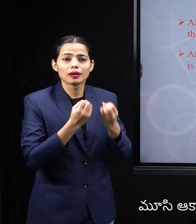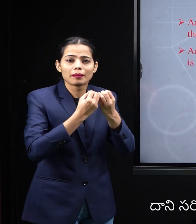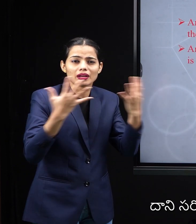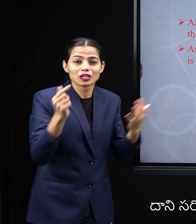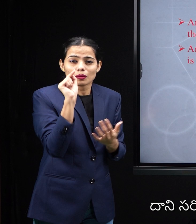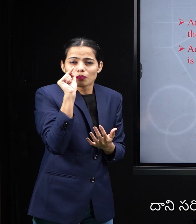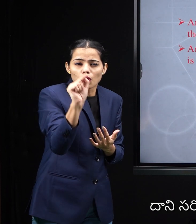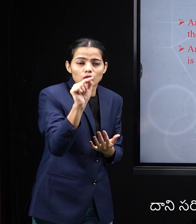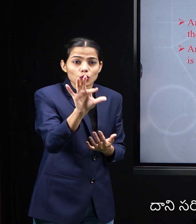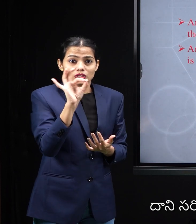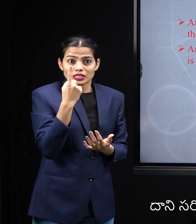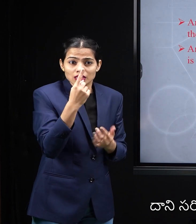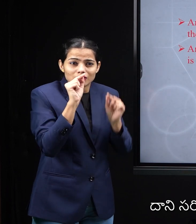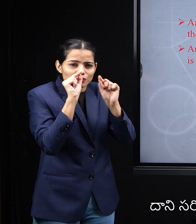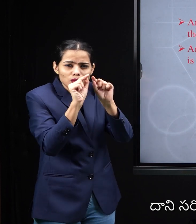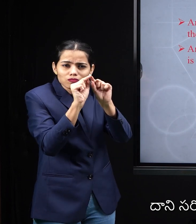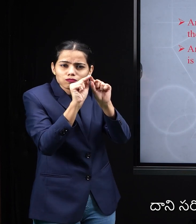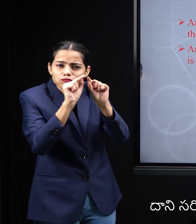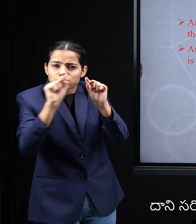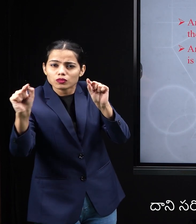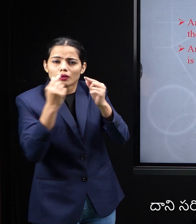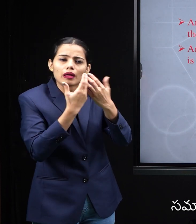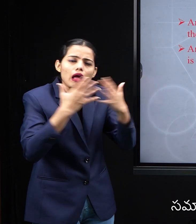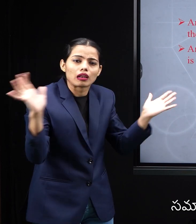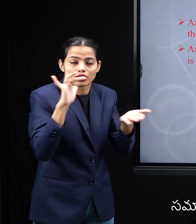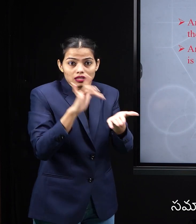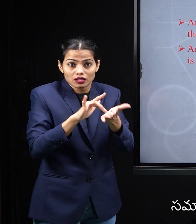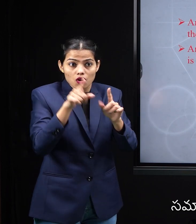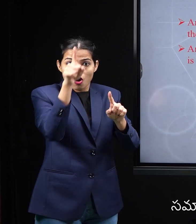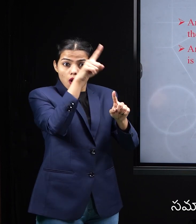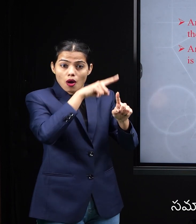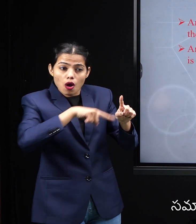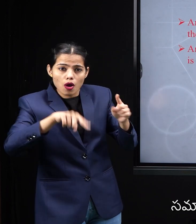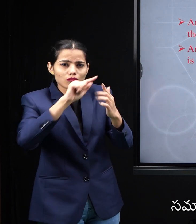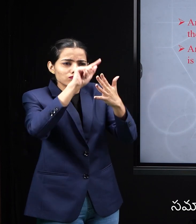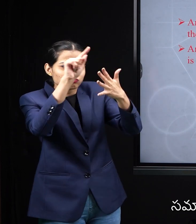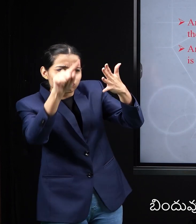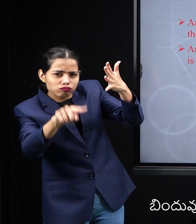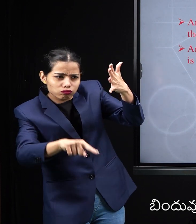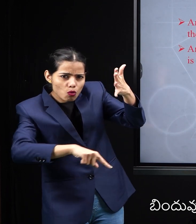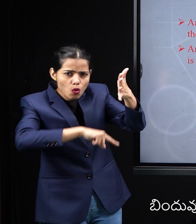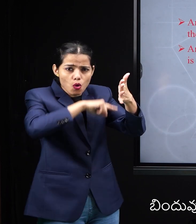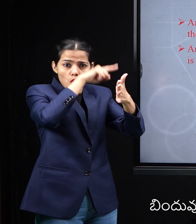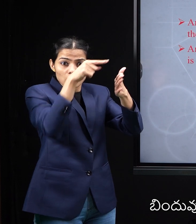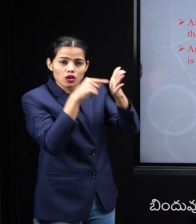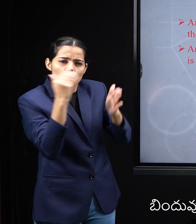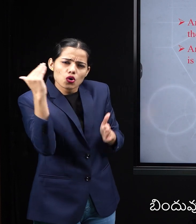దాని సరిహద్దు నుండి ఎక్కడి నుండైనా సమాన దూరంలో ఉన్న ఏదైనా బిందువును సర్కిల్